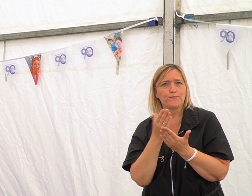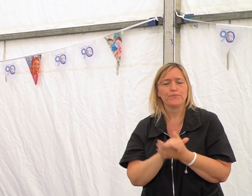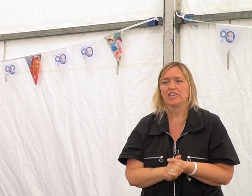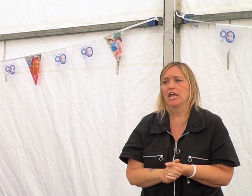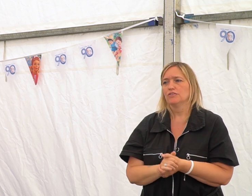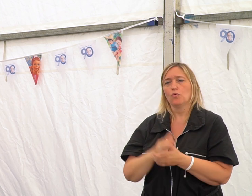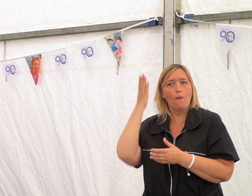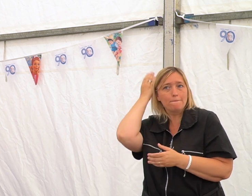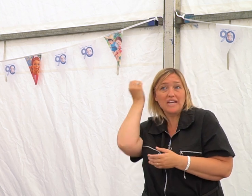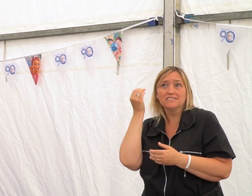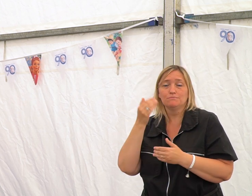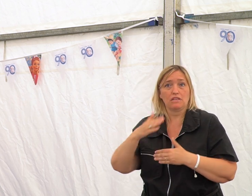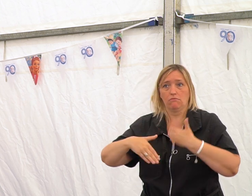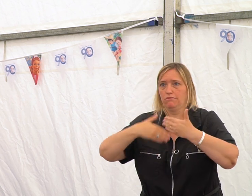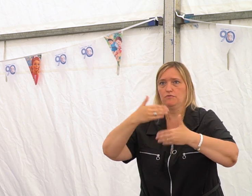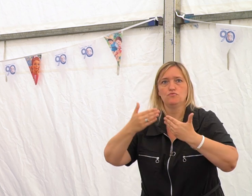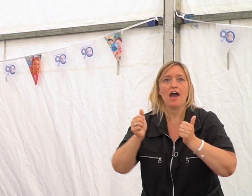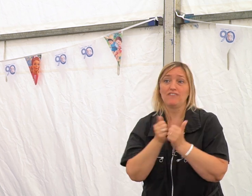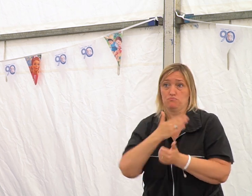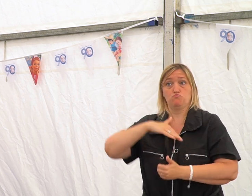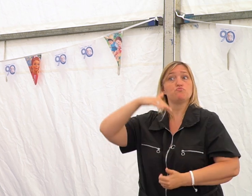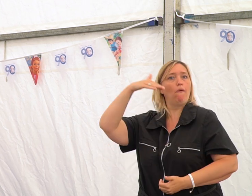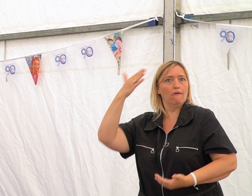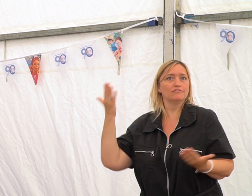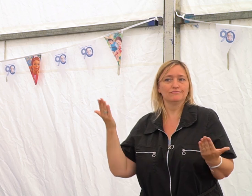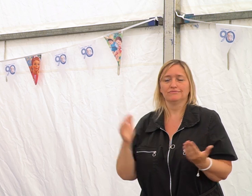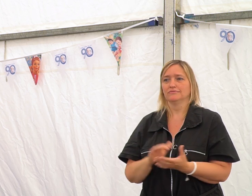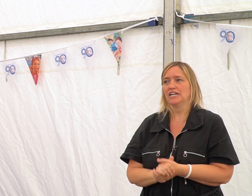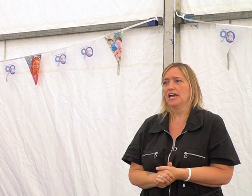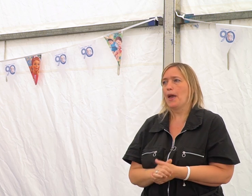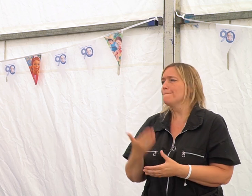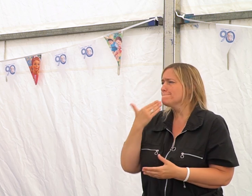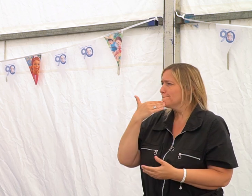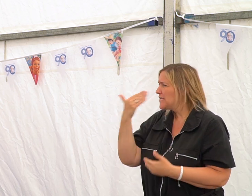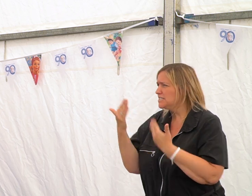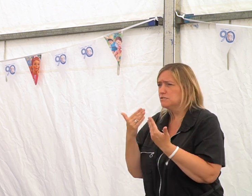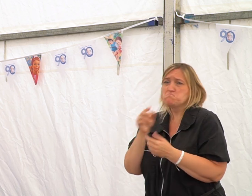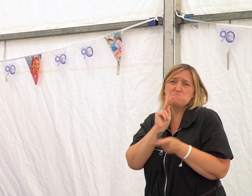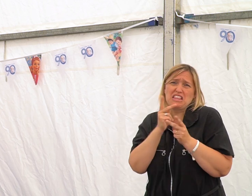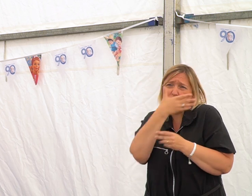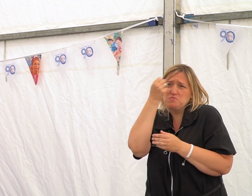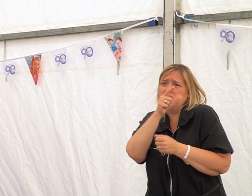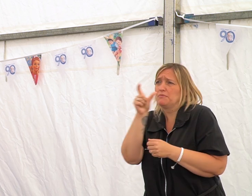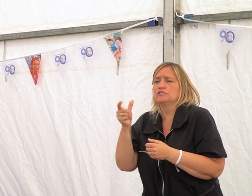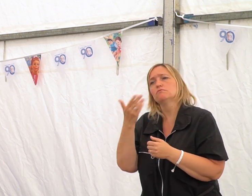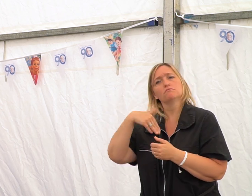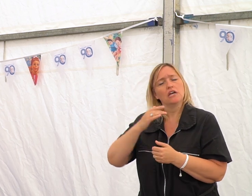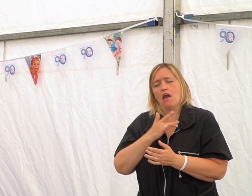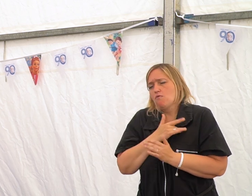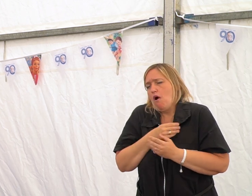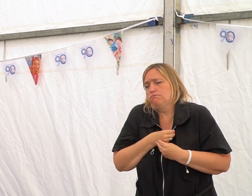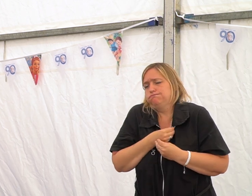entrée dans la cour des grands. Céline va vous en parler. Merci à toute l'équipe. J'ai sûrement oublié plein de monde, mais voilà, de tout